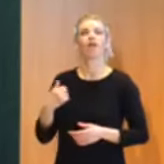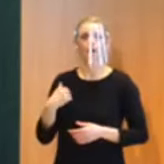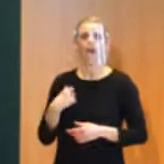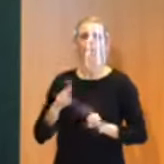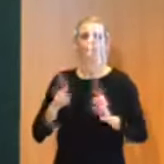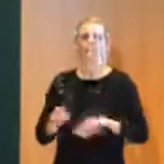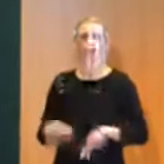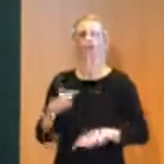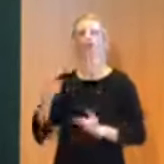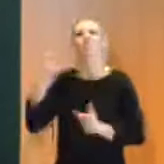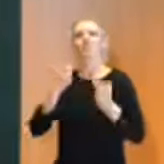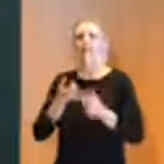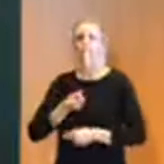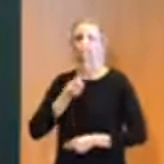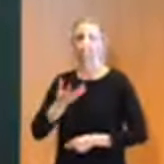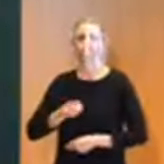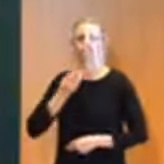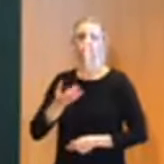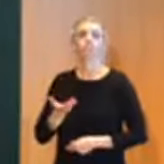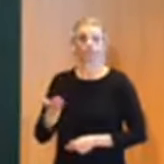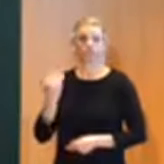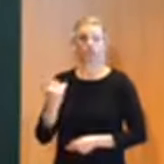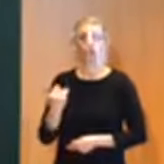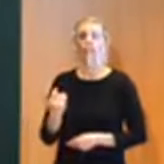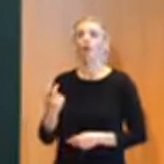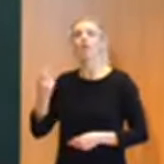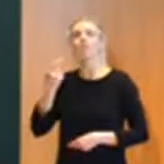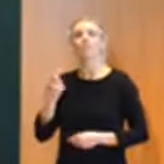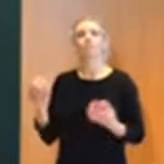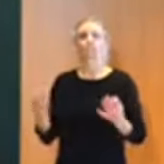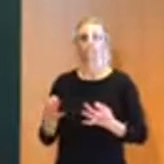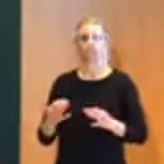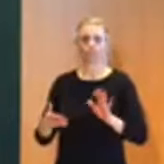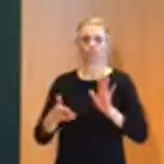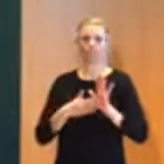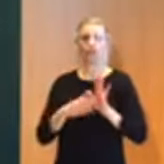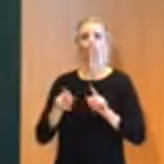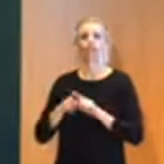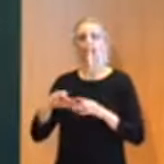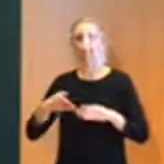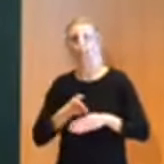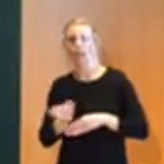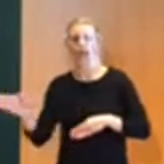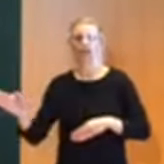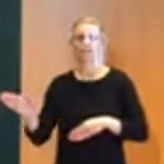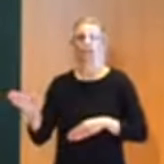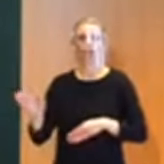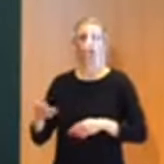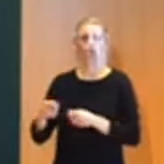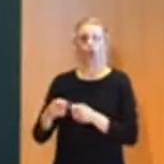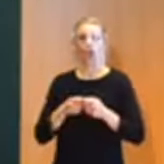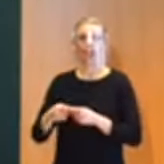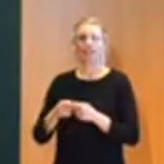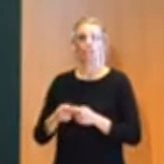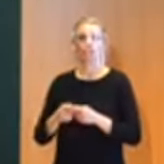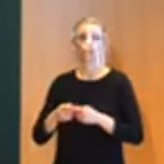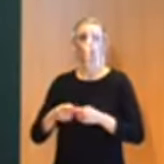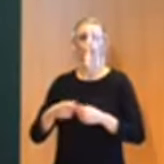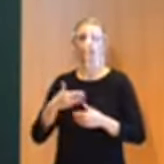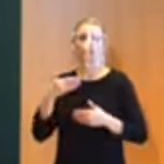povedal, najmä vtedy, keď Igor Matovič obchádzal vládu a obchádzal koaličnú radu a nejakými